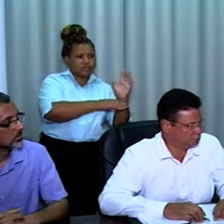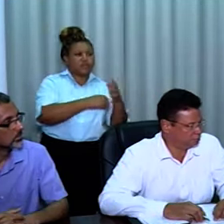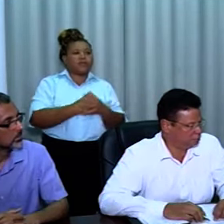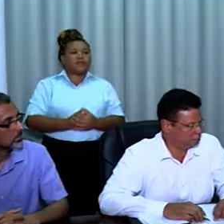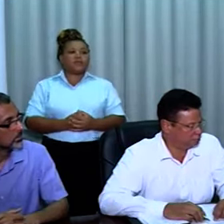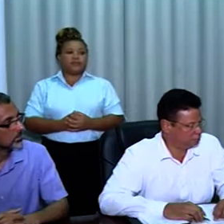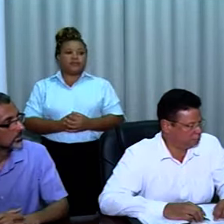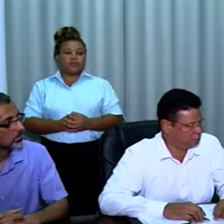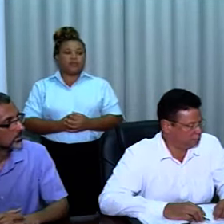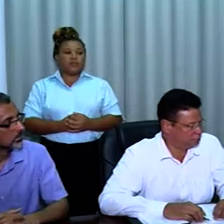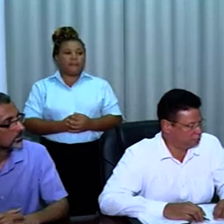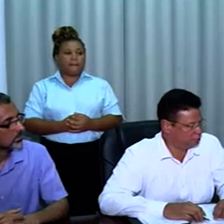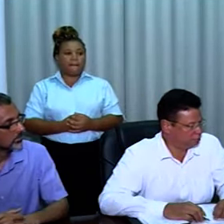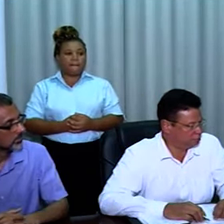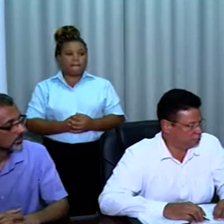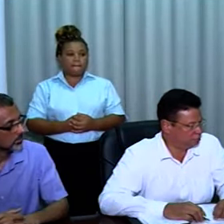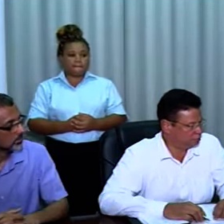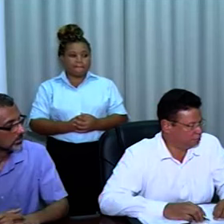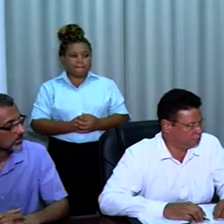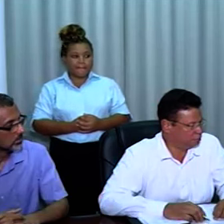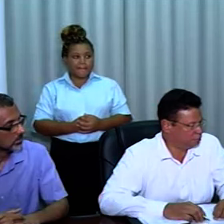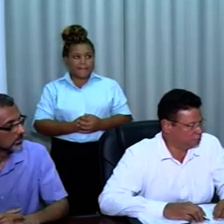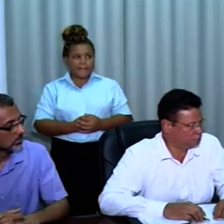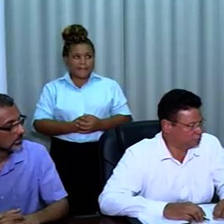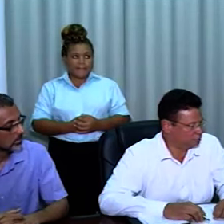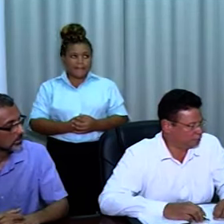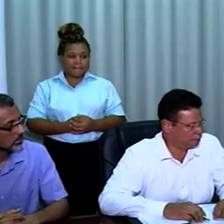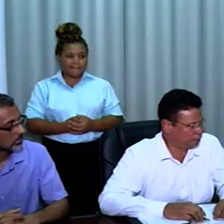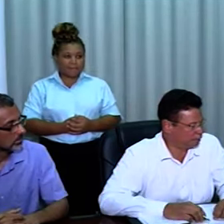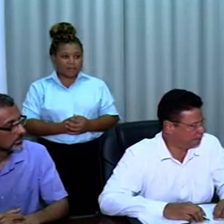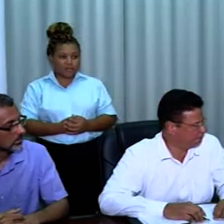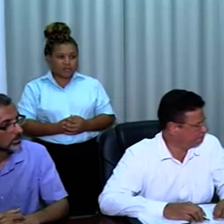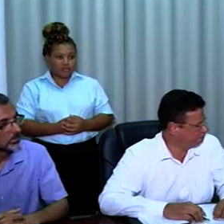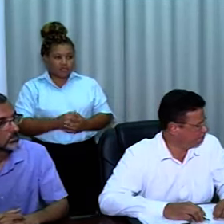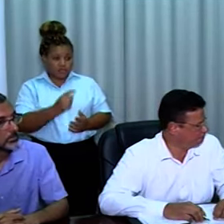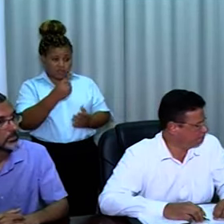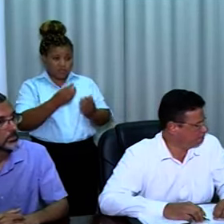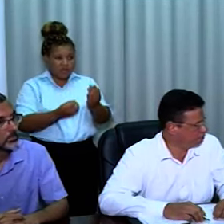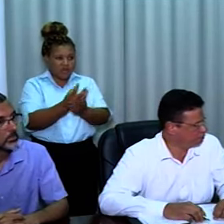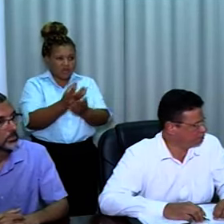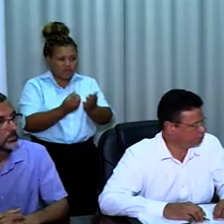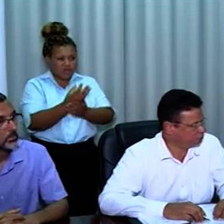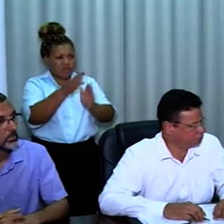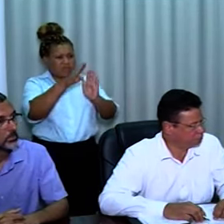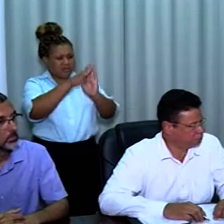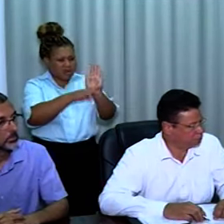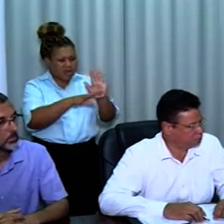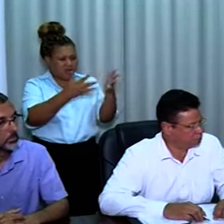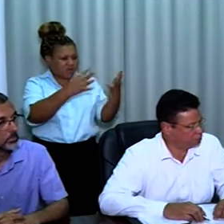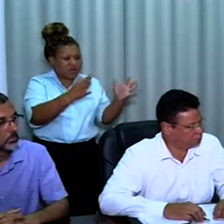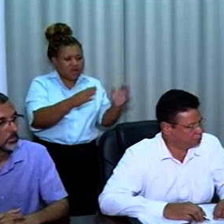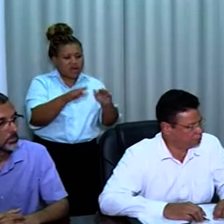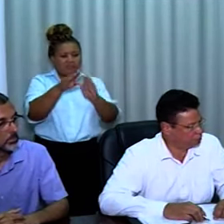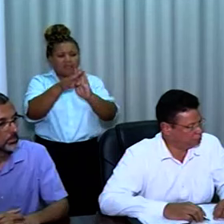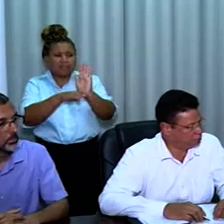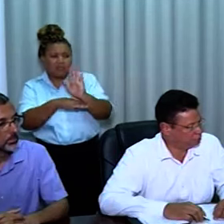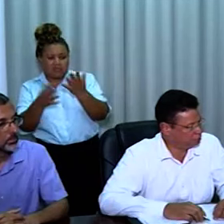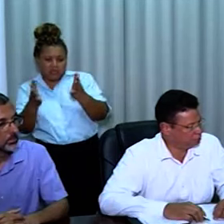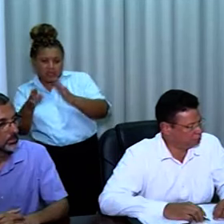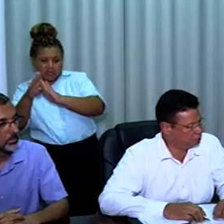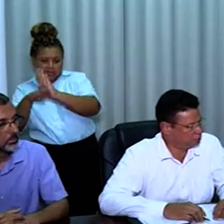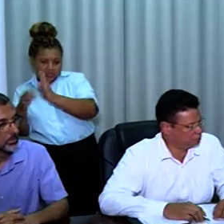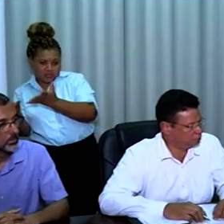pour gagner autres les formations qui mettre prêter et ça nous capable publier après. Après il y en a